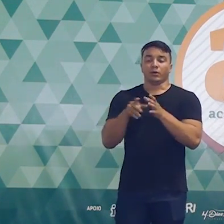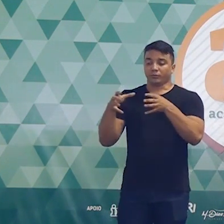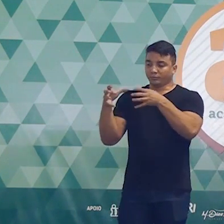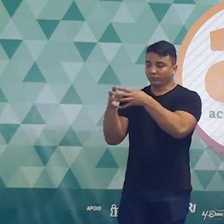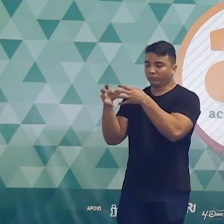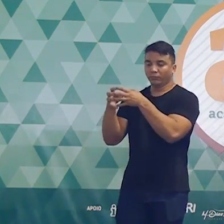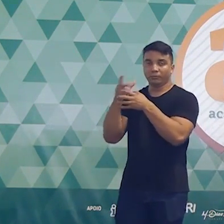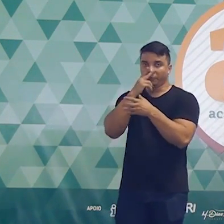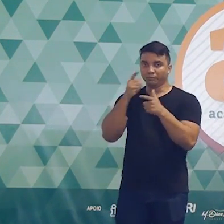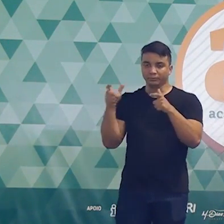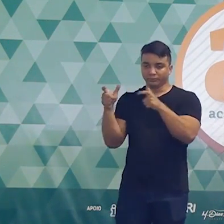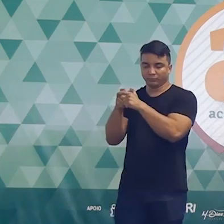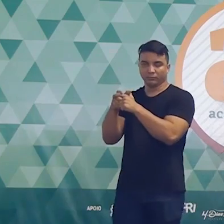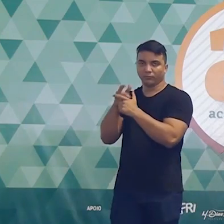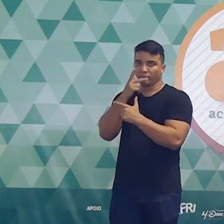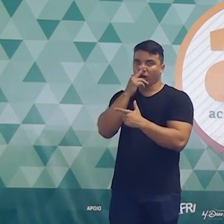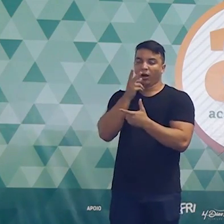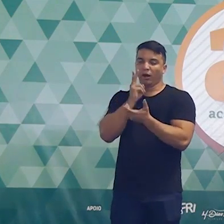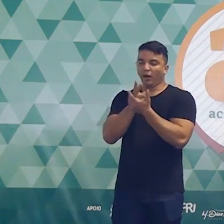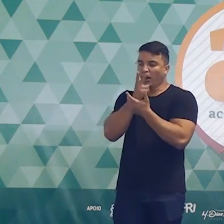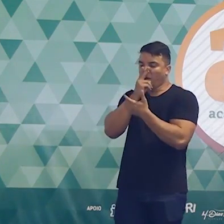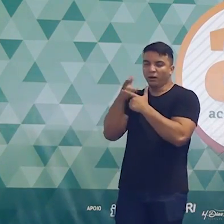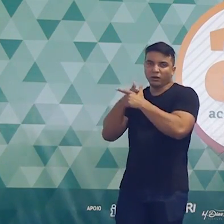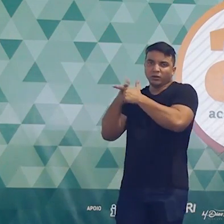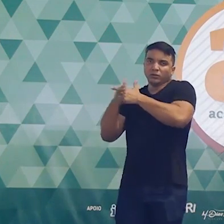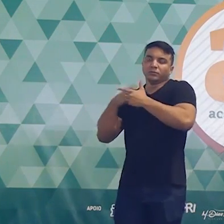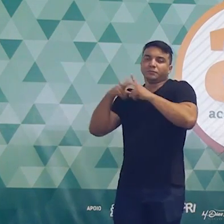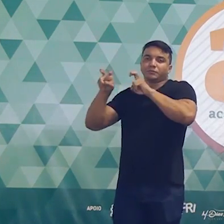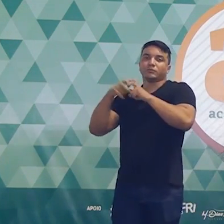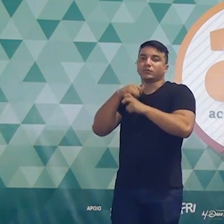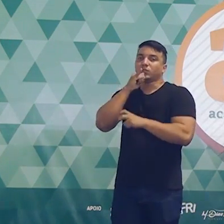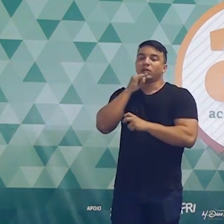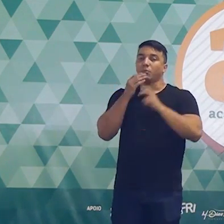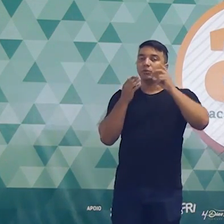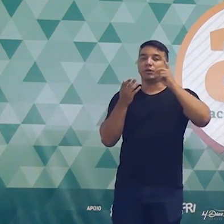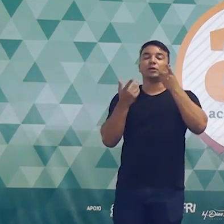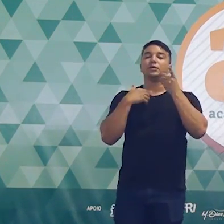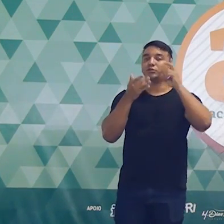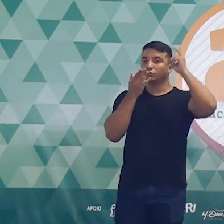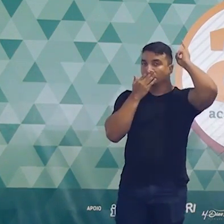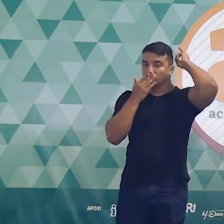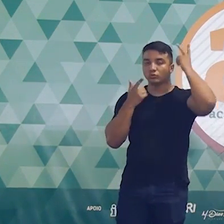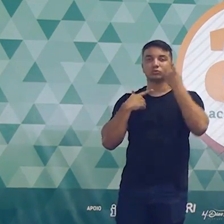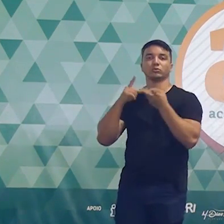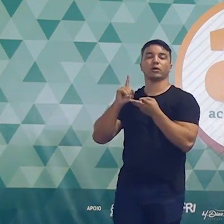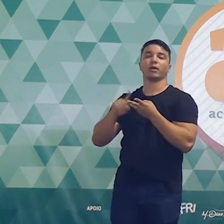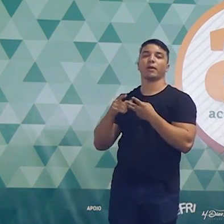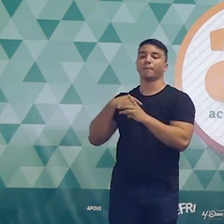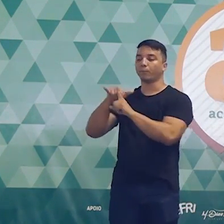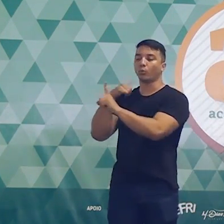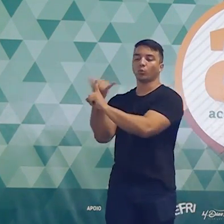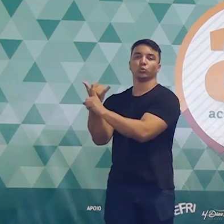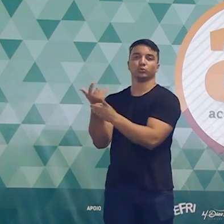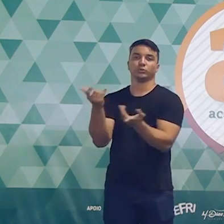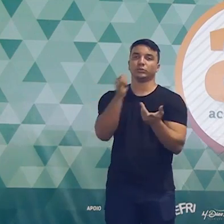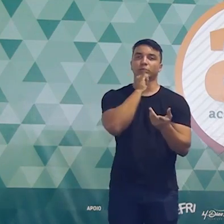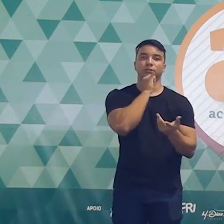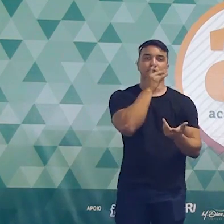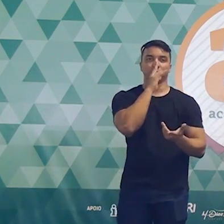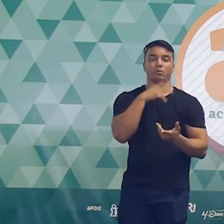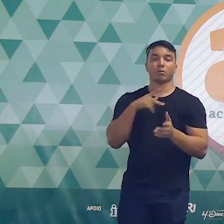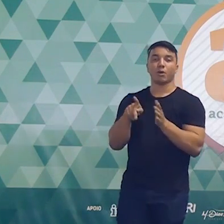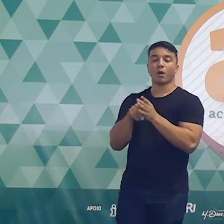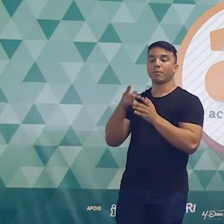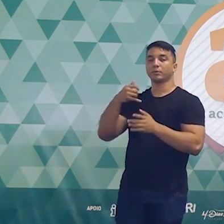grupo minoritário ou historicamente prejudicado, tema sobre os indígenas, bullying, caiu alguma coisa que envolvesse